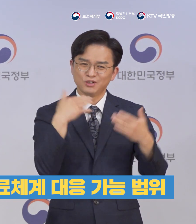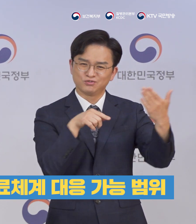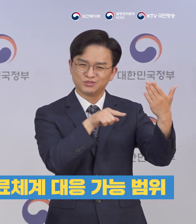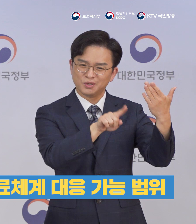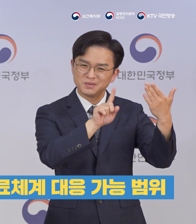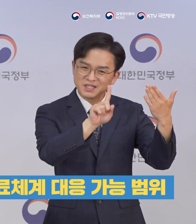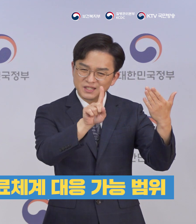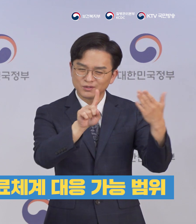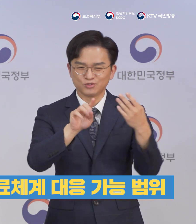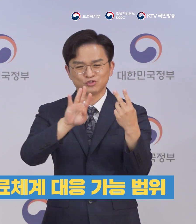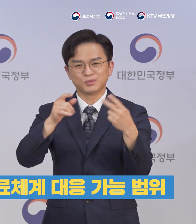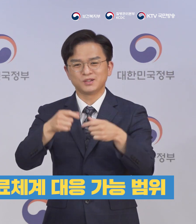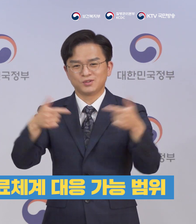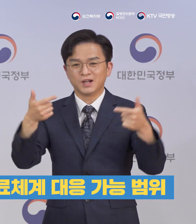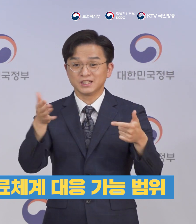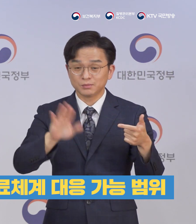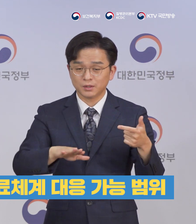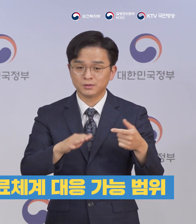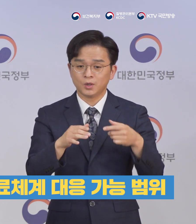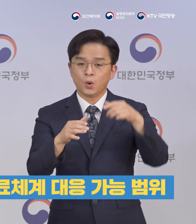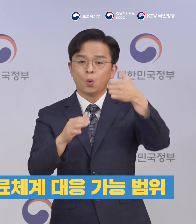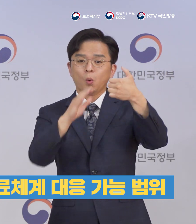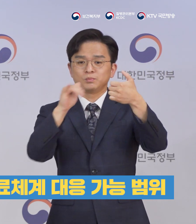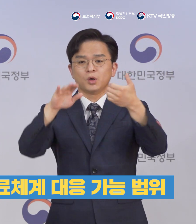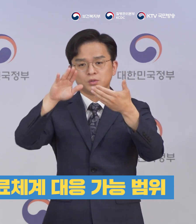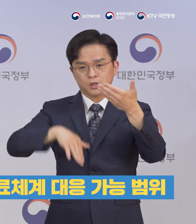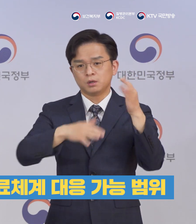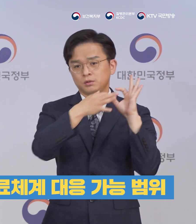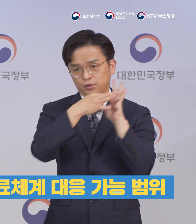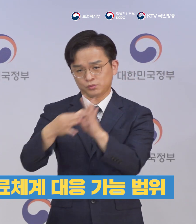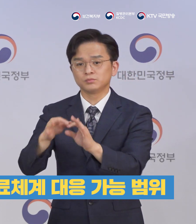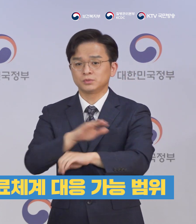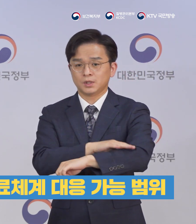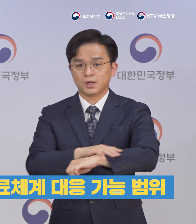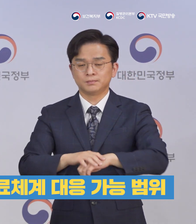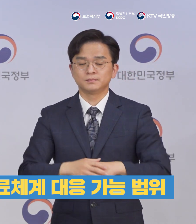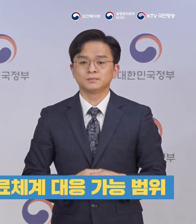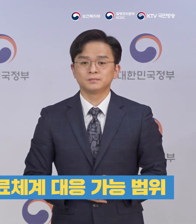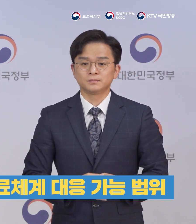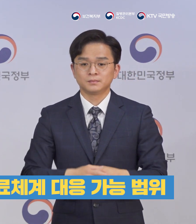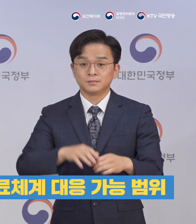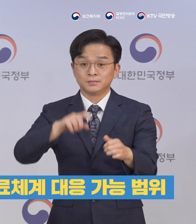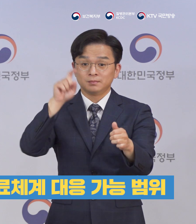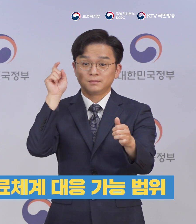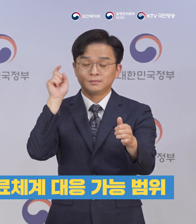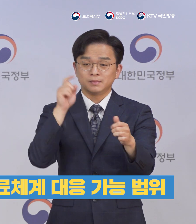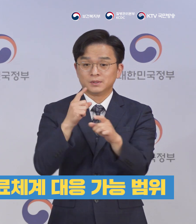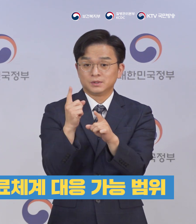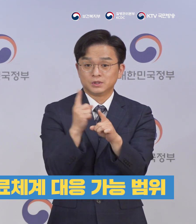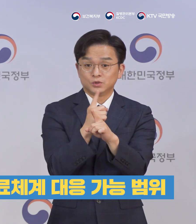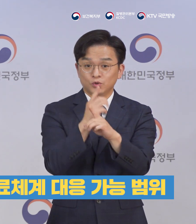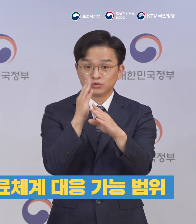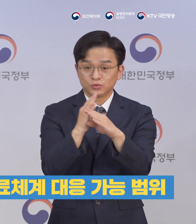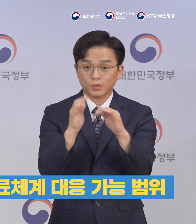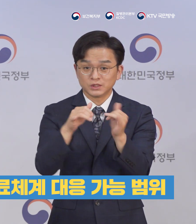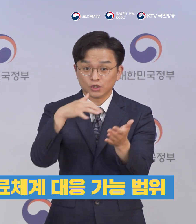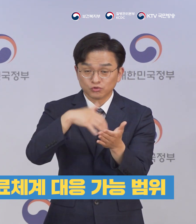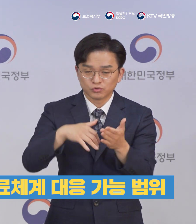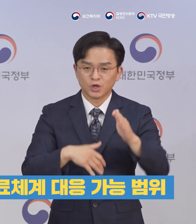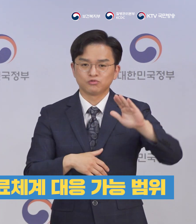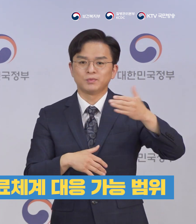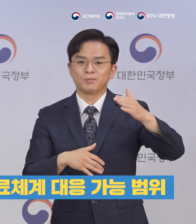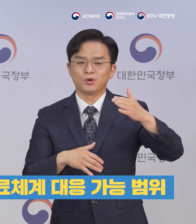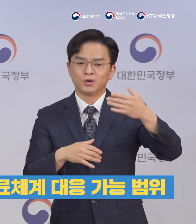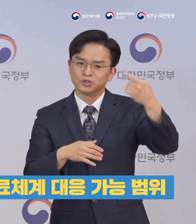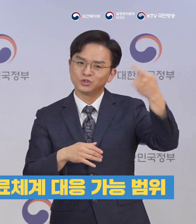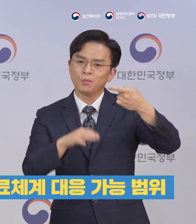다소 증가하였으나 50명 이하를 안정적으로 유지하고 있습니다. 치료 중인 환자 수는 1,000명